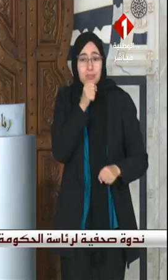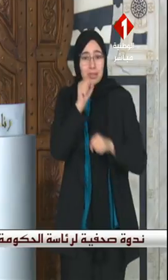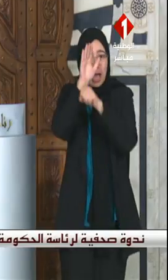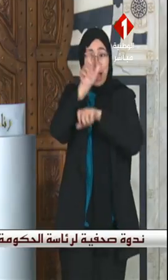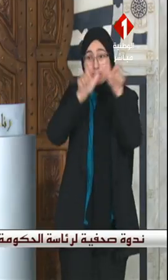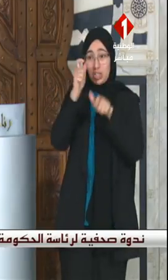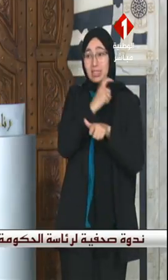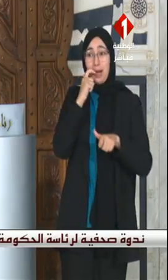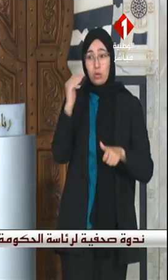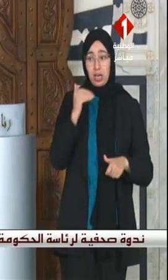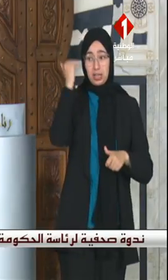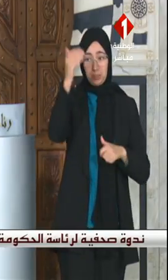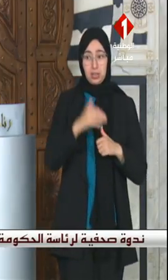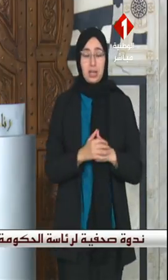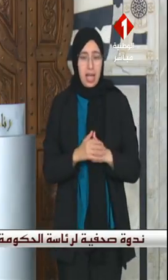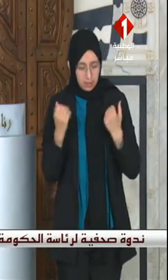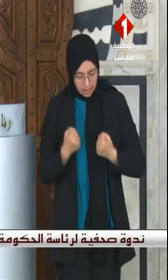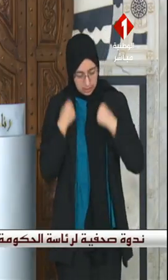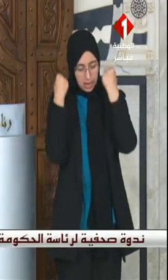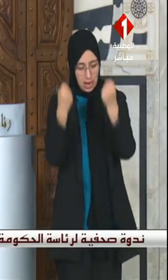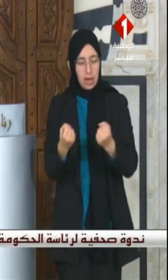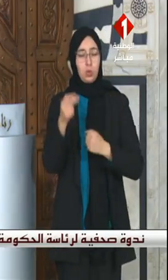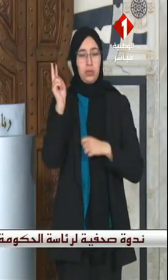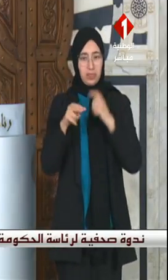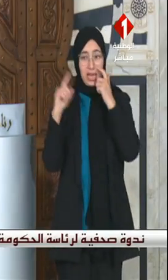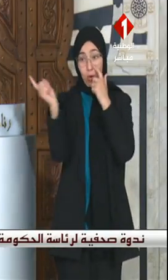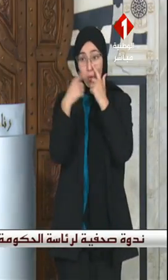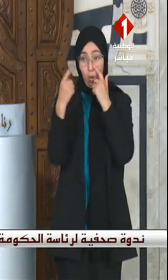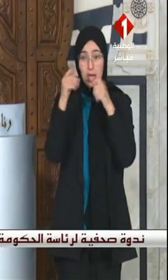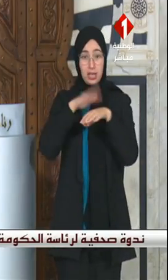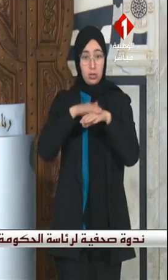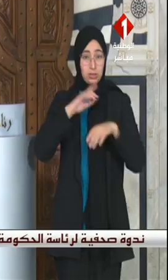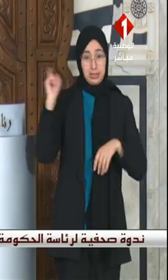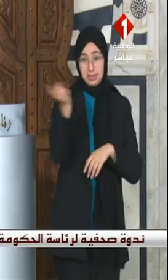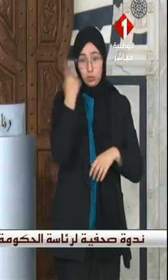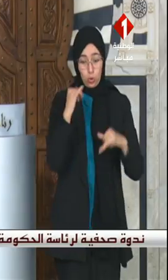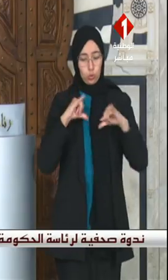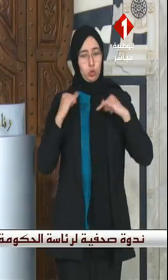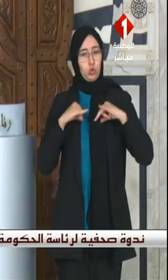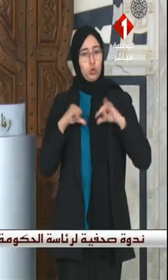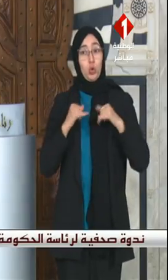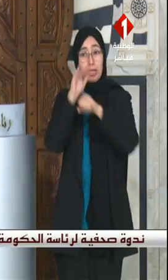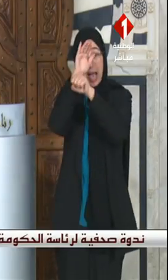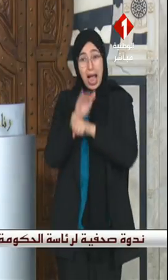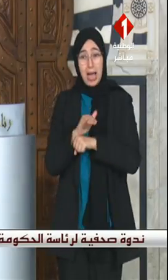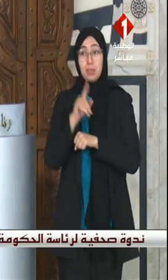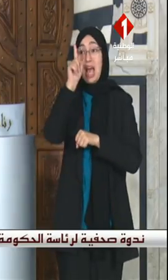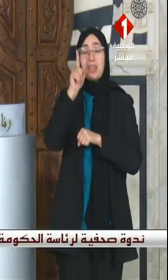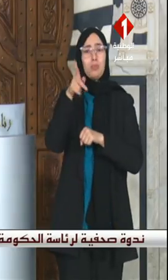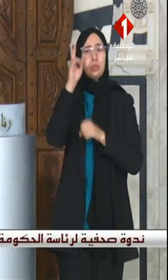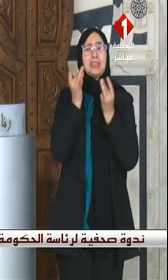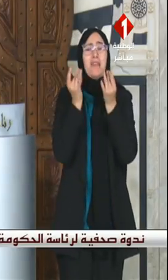هما. هذا هو المجهود اللي احنا نطالبوا به، نطالبوا باش الفئة العمرية هذه اللي هي أكثر